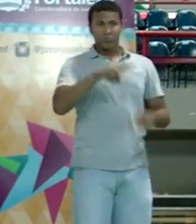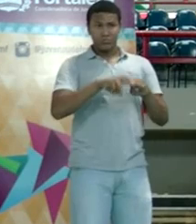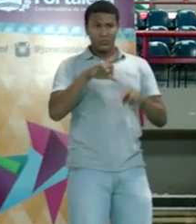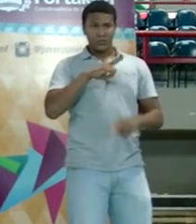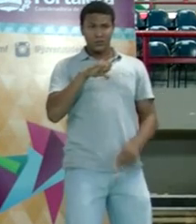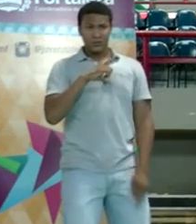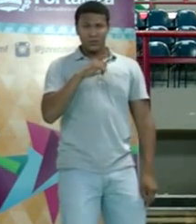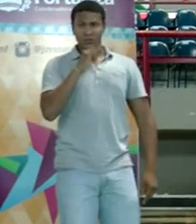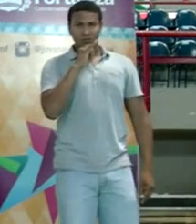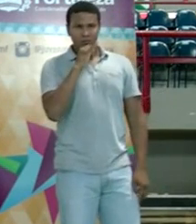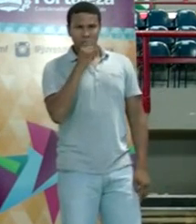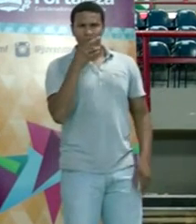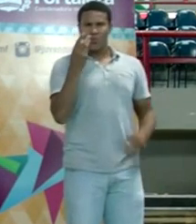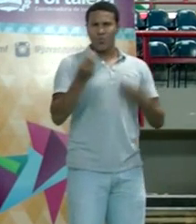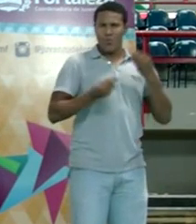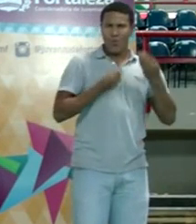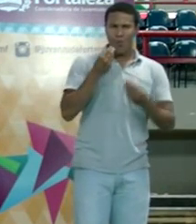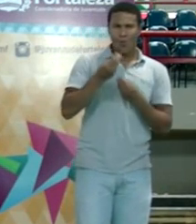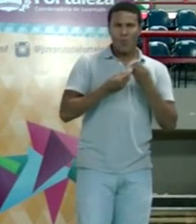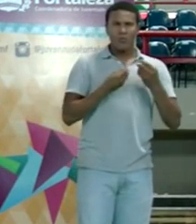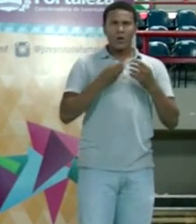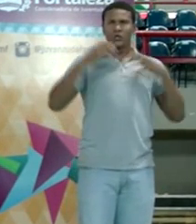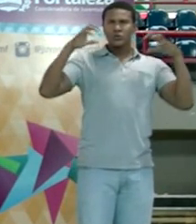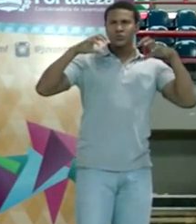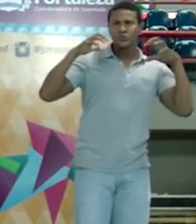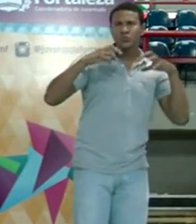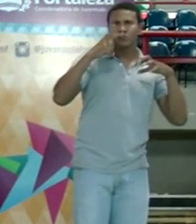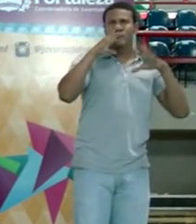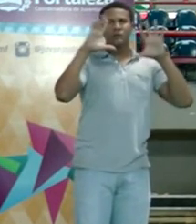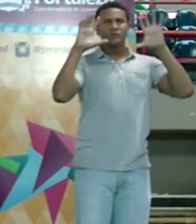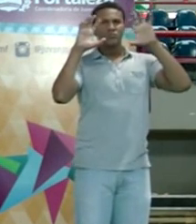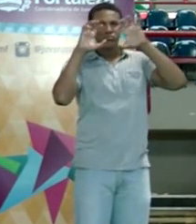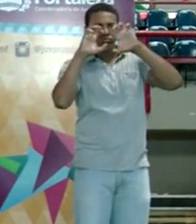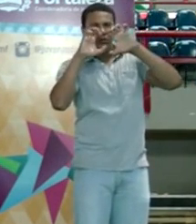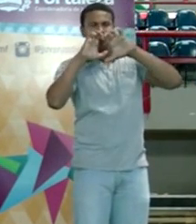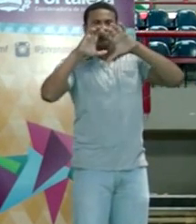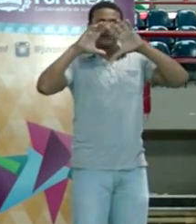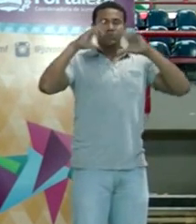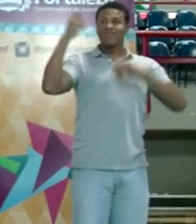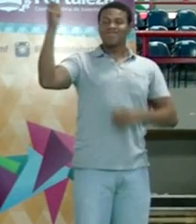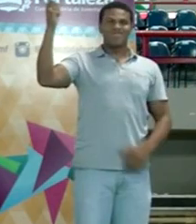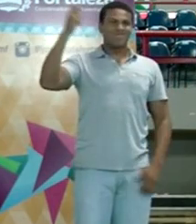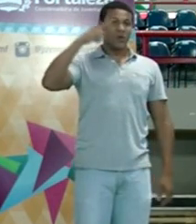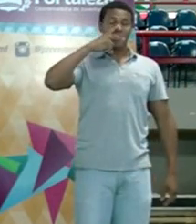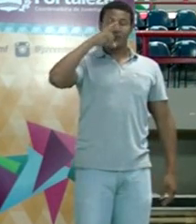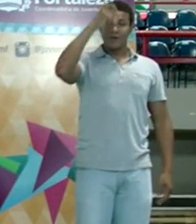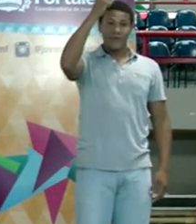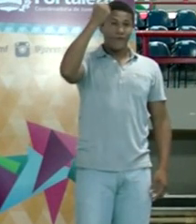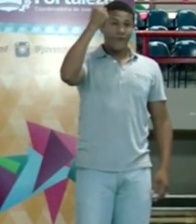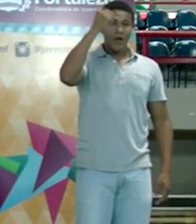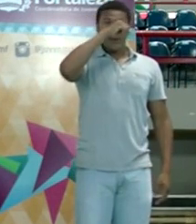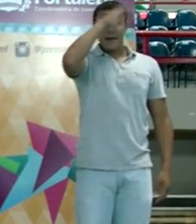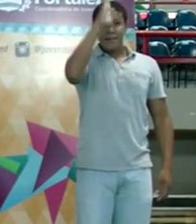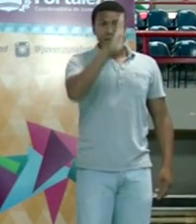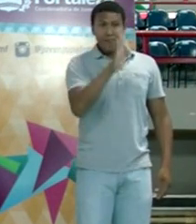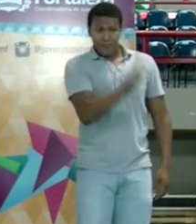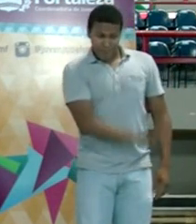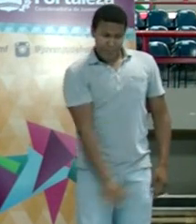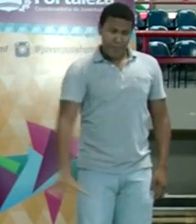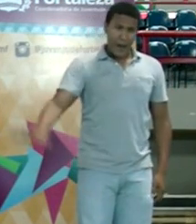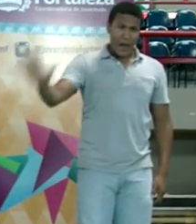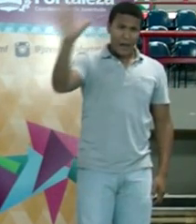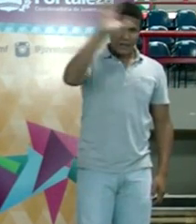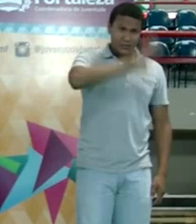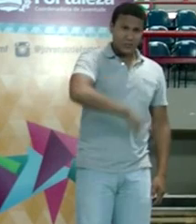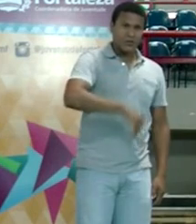aquela chuvinha, se Deus quiser, né, e tal, aí dá uma nublada, diminui. Mas nós temos, o Brasil todo tem 280 dias